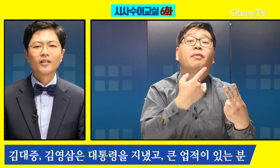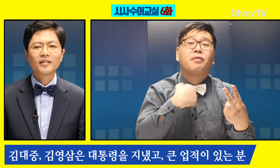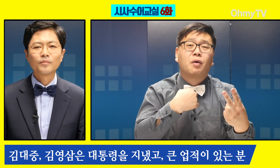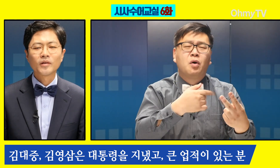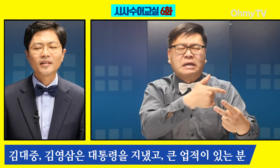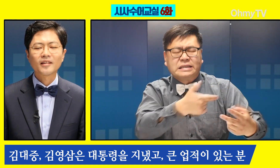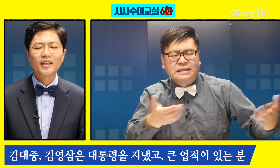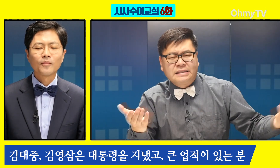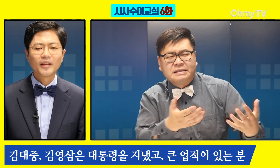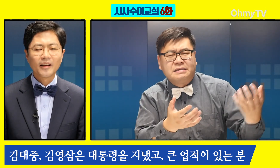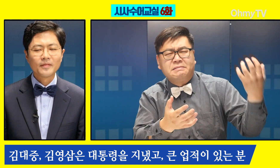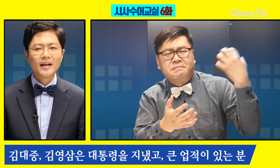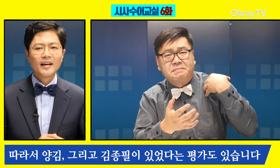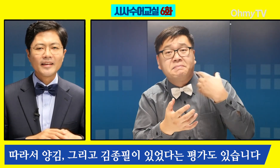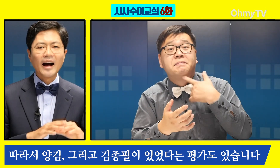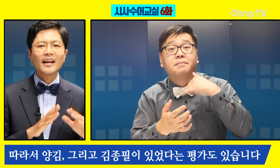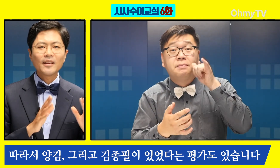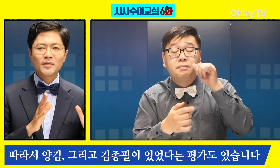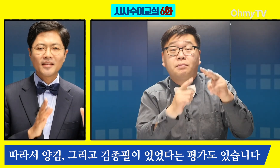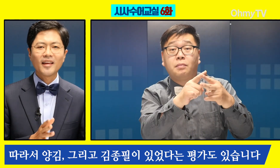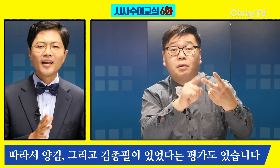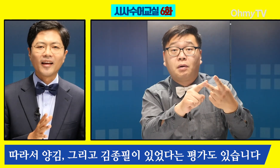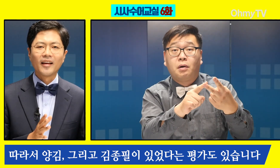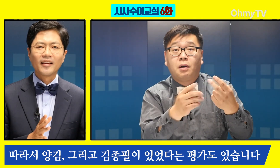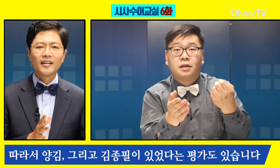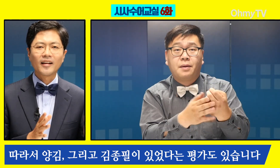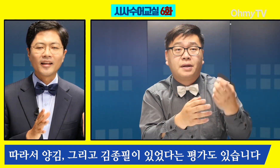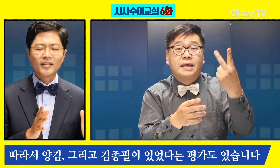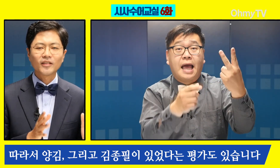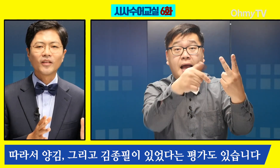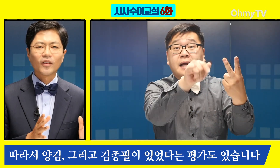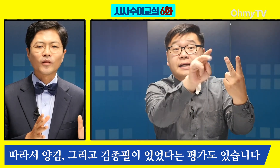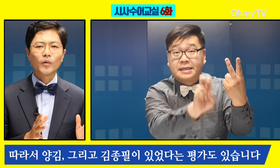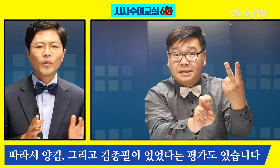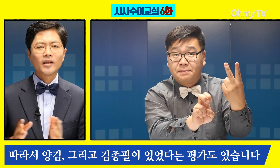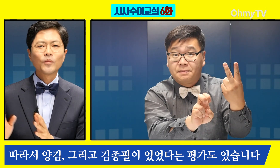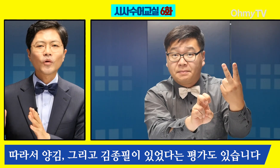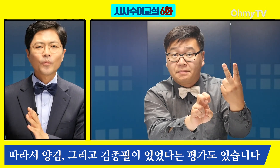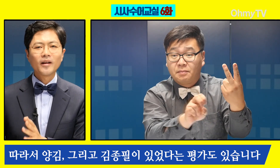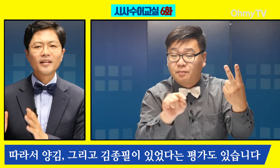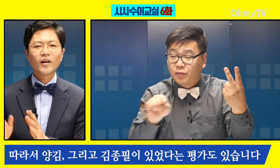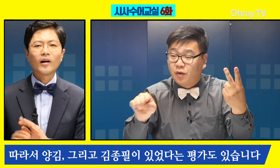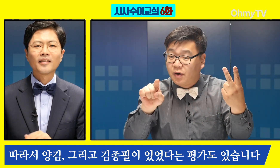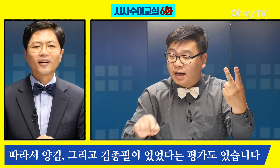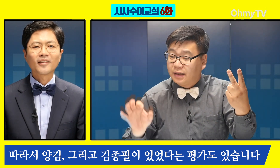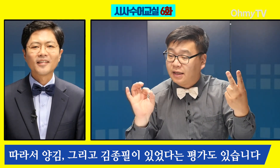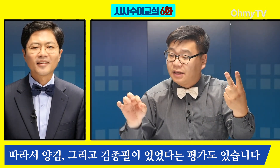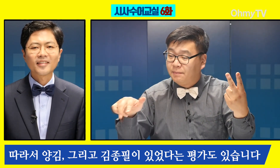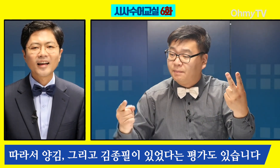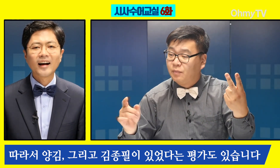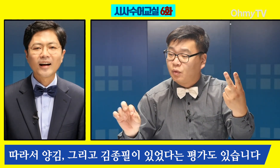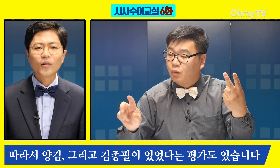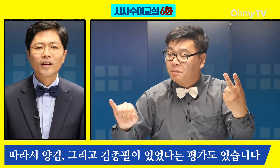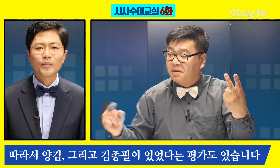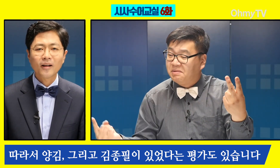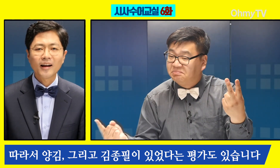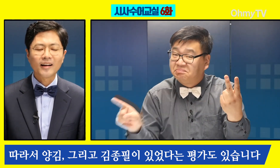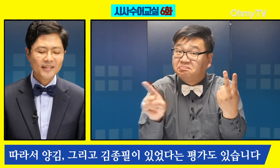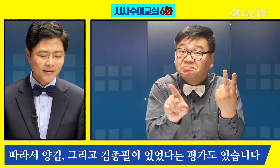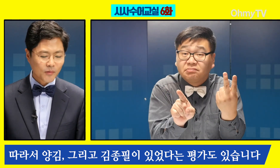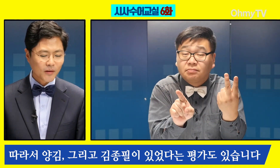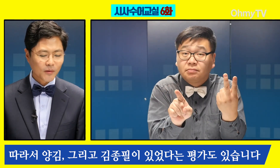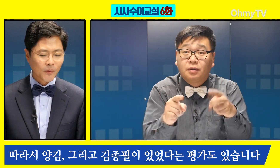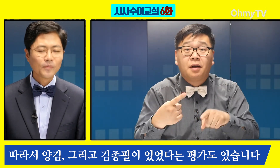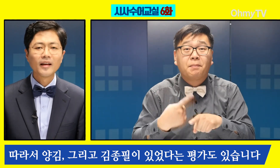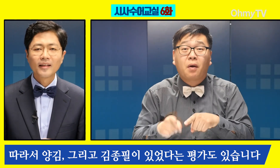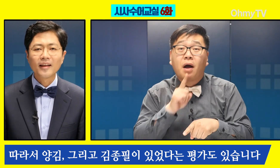업적을 얻으신 분이시기 때문에 양김 시대가 있었던 것이고 김종필이라고 하는 정치인이 있었다라고 하는 평가를